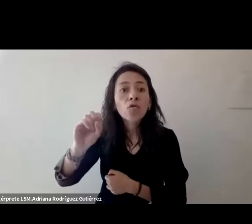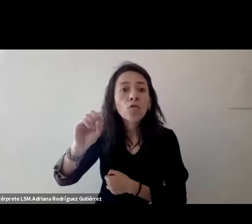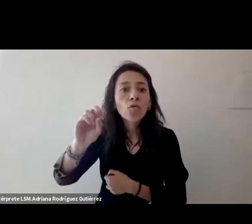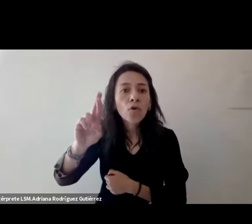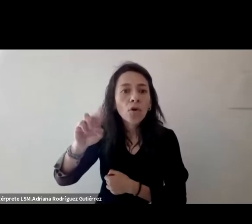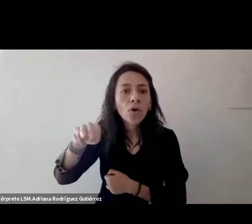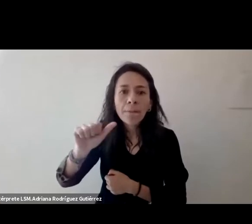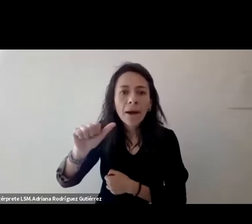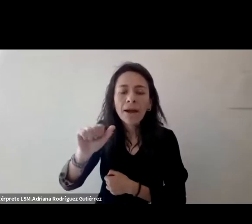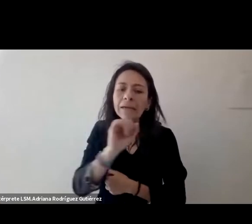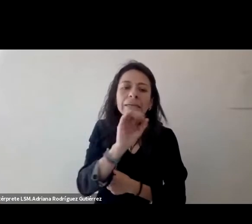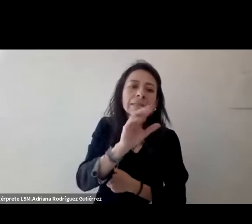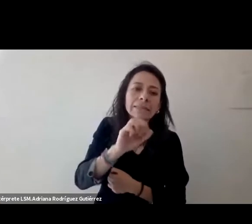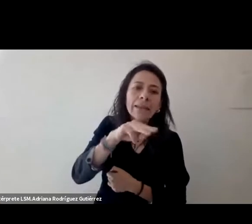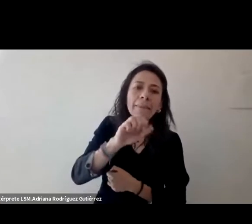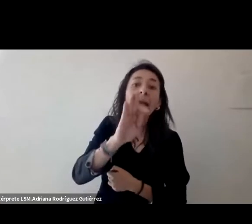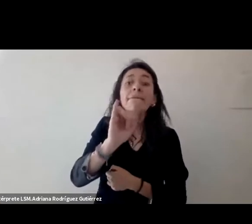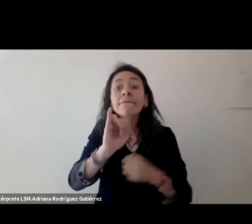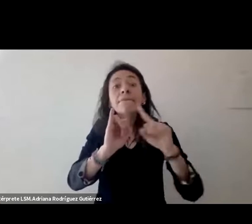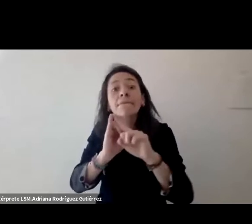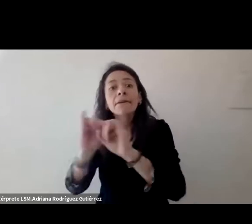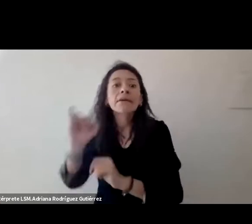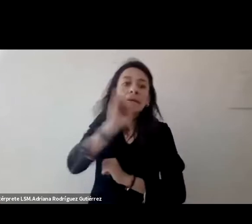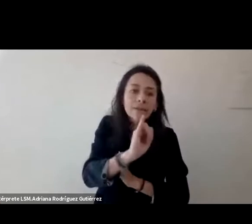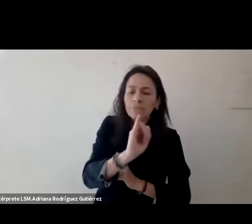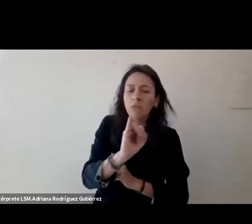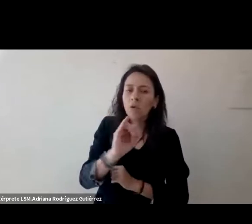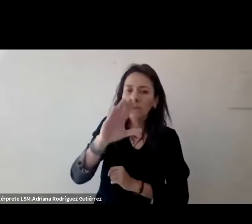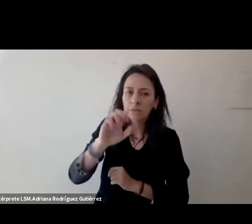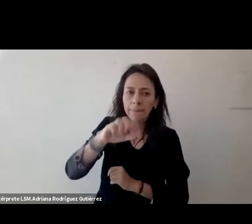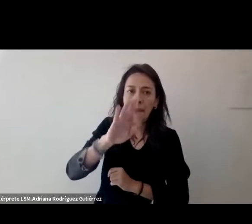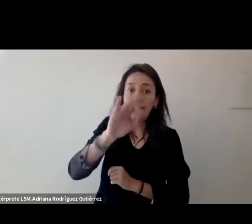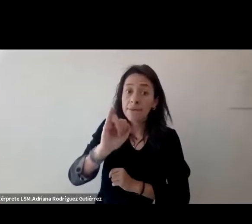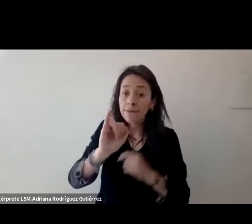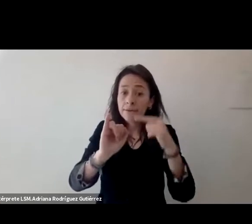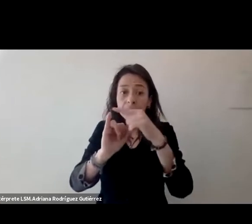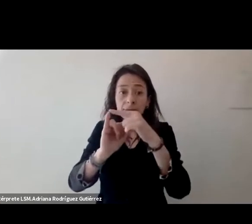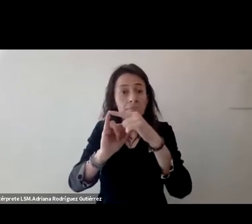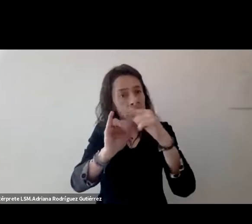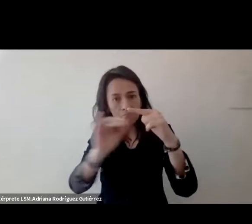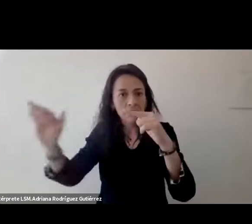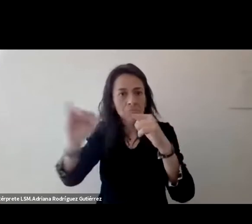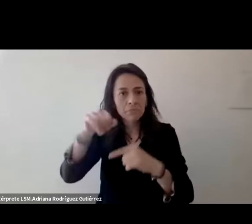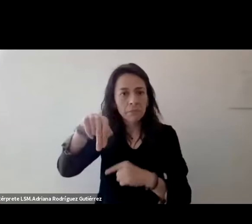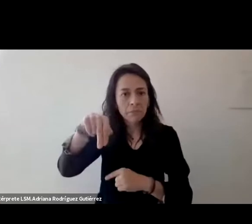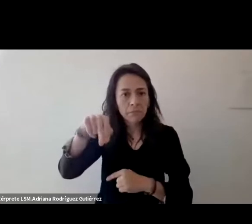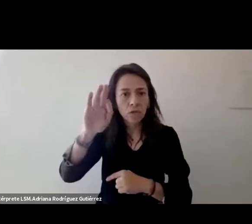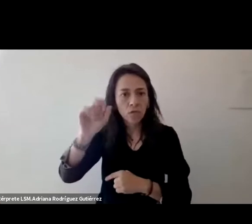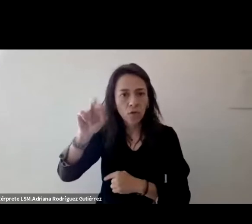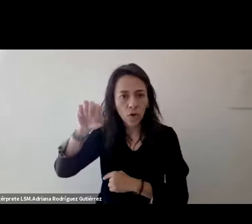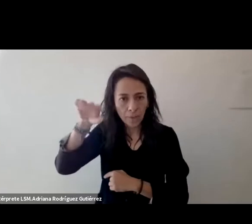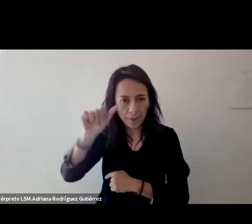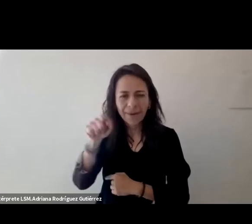no es Cemefi Informa, sino Cemefi Informa, todo junto. Pero aquí en esta cuenta de correo y en esta cuenta